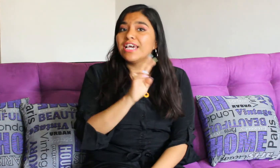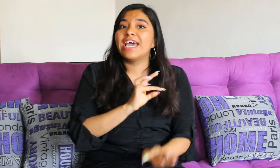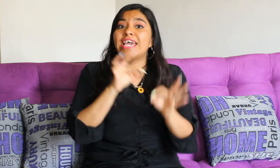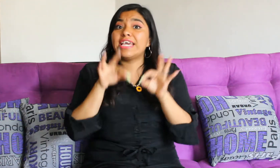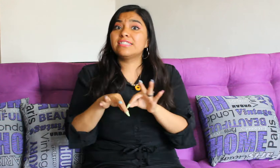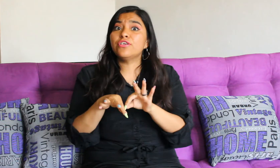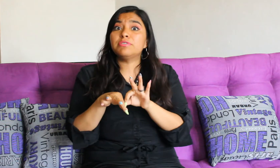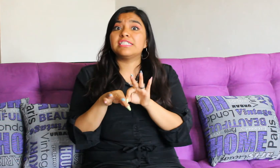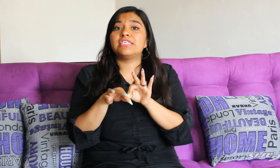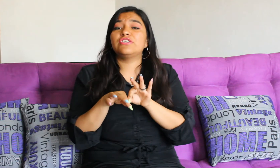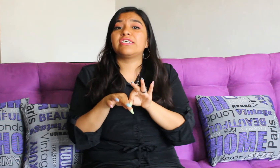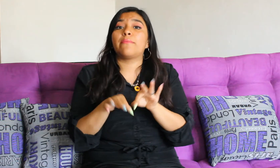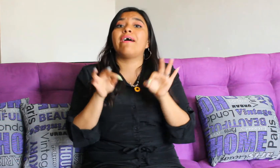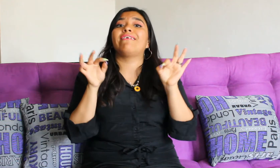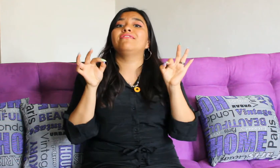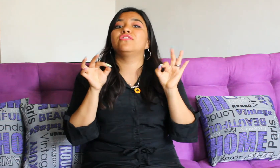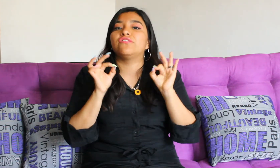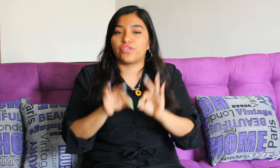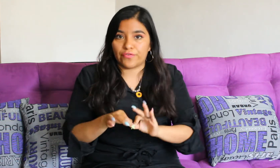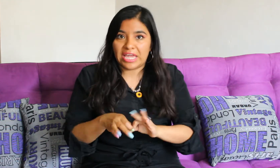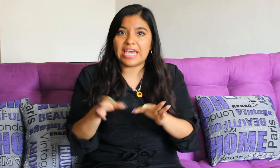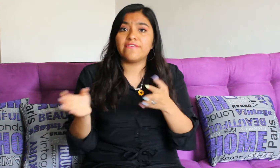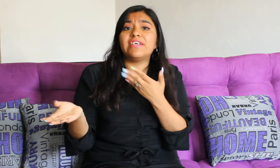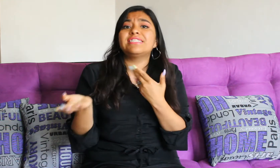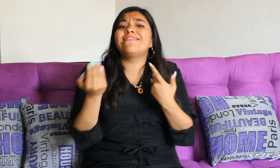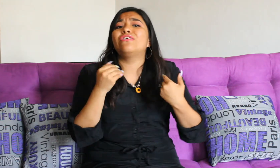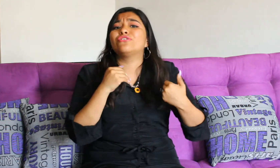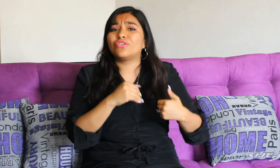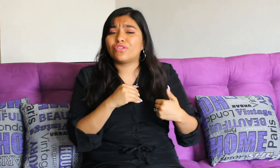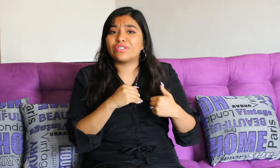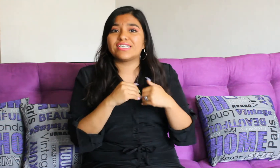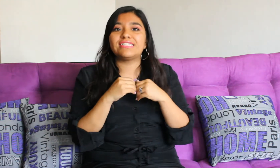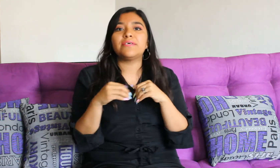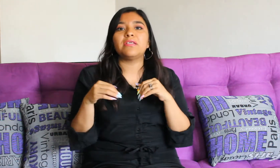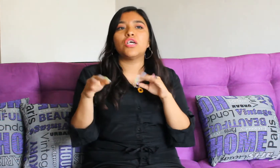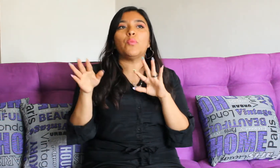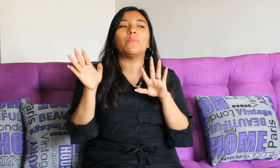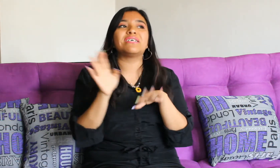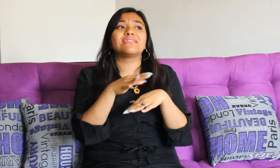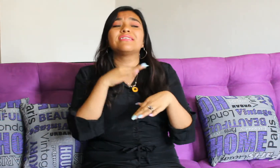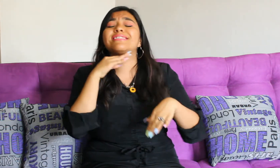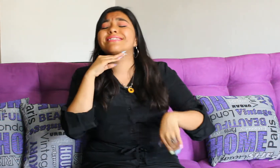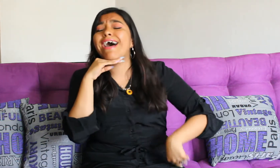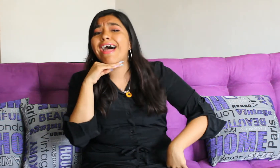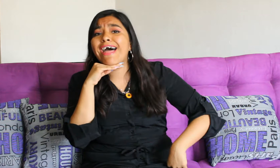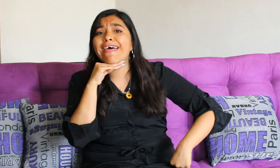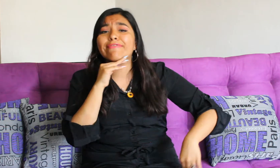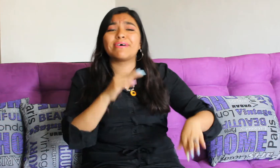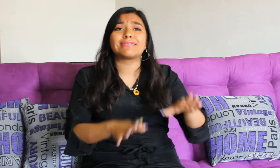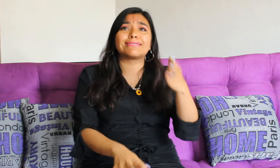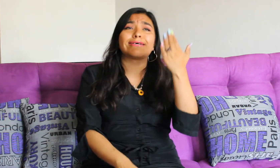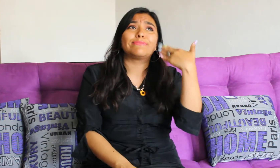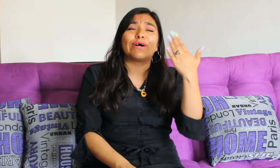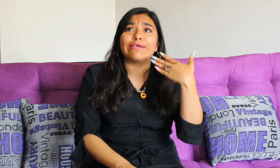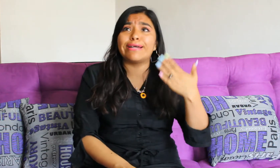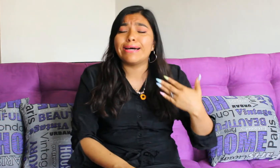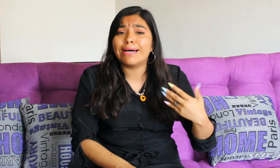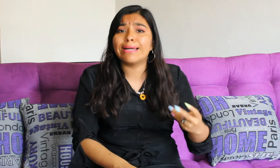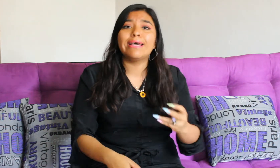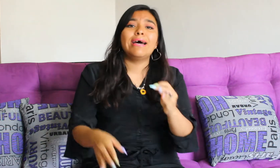y este nuevo sencillo se llama Into the Surf. Y a diferencia de los otros, este viene como más sad, más de vamos a llorar,